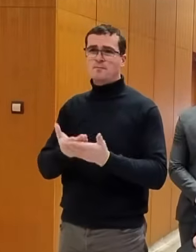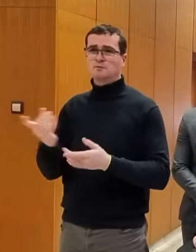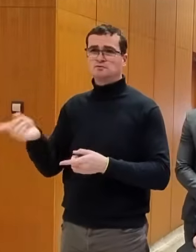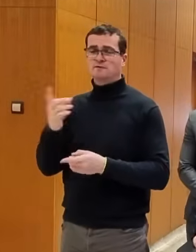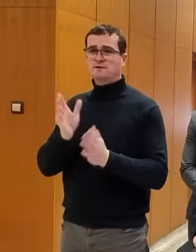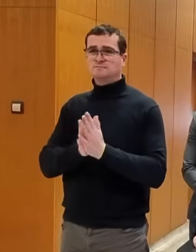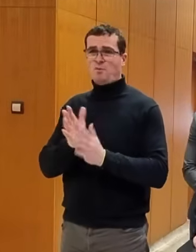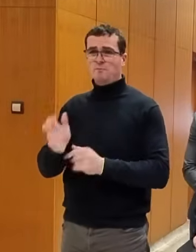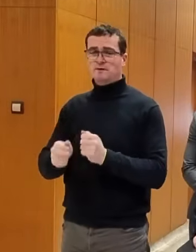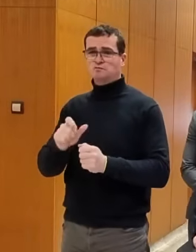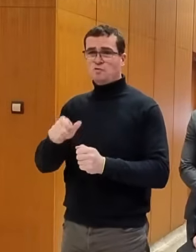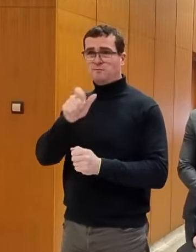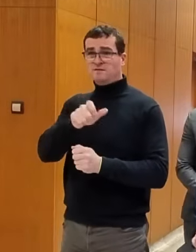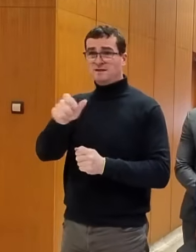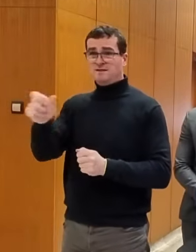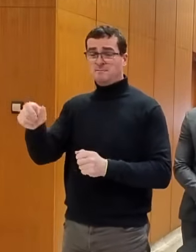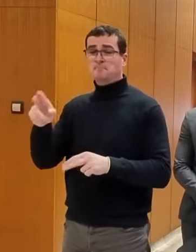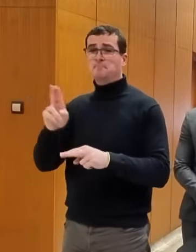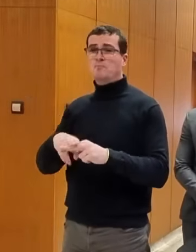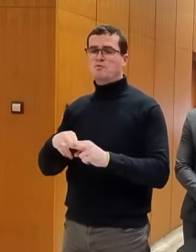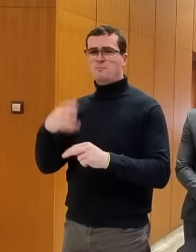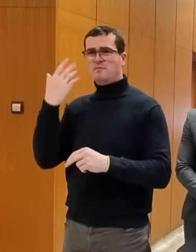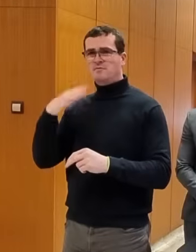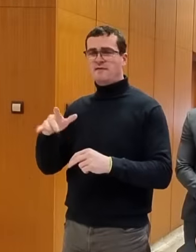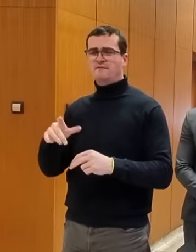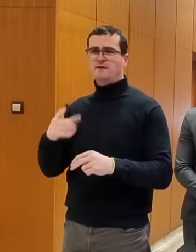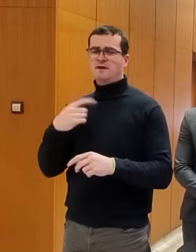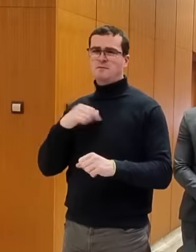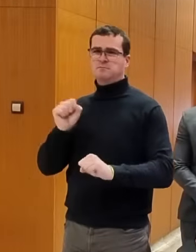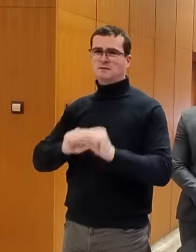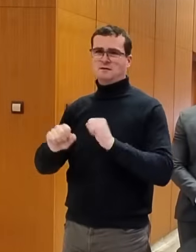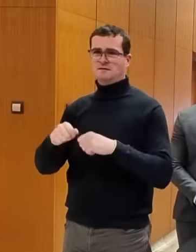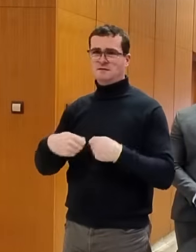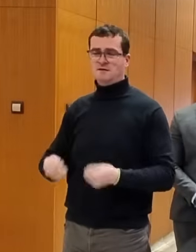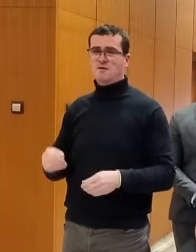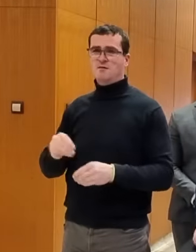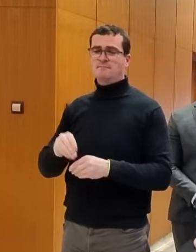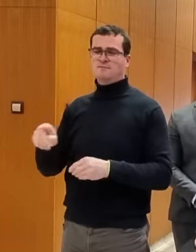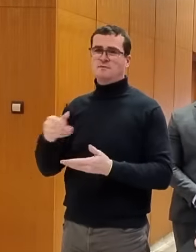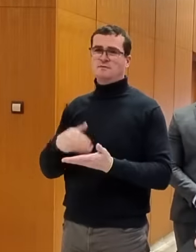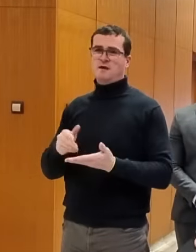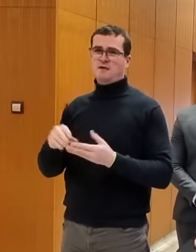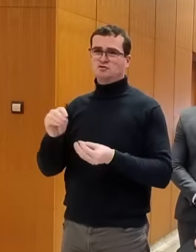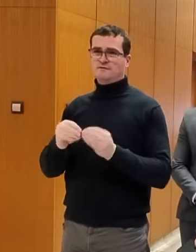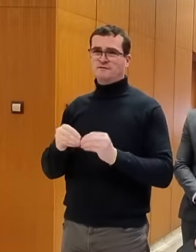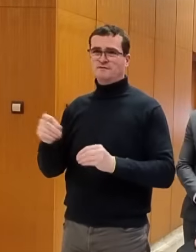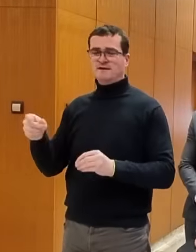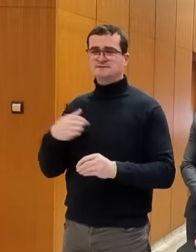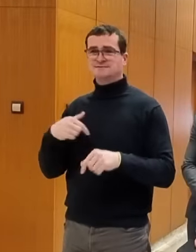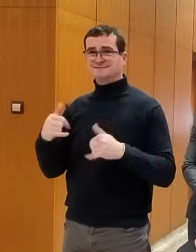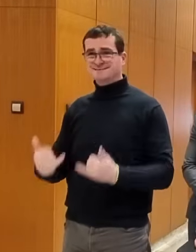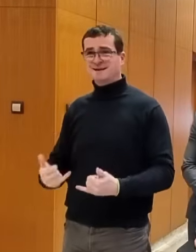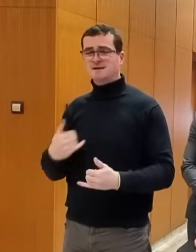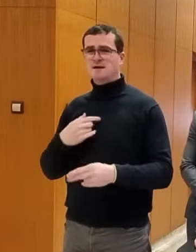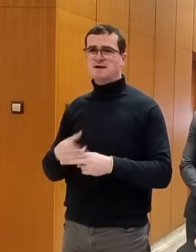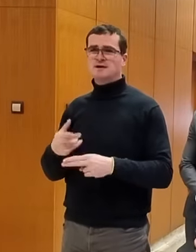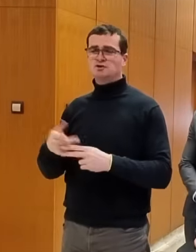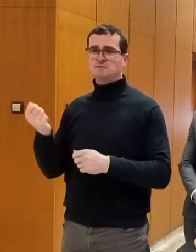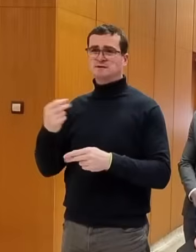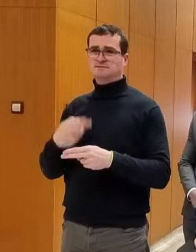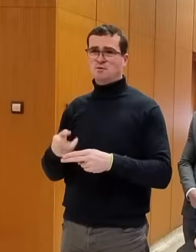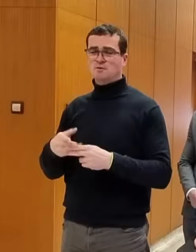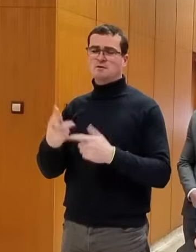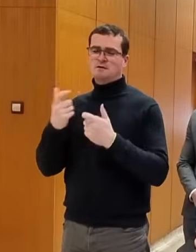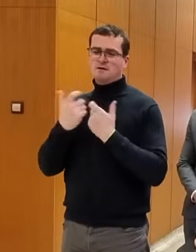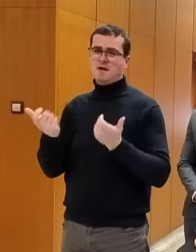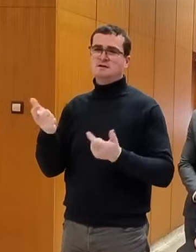jednotlivým spolupracujúcim obvineným a potom sa nevedeli účinne brániť. Čiže toto sú tiež ďalšie veci, ktoré riešime v trestnom poriadku